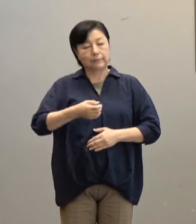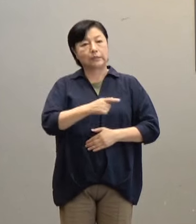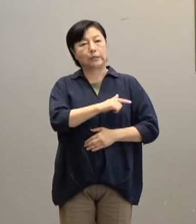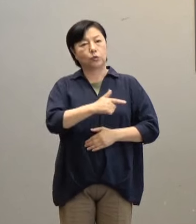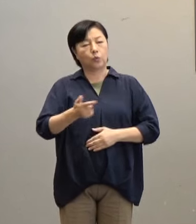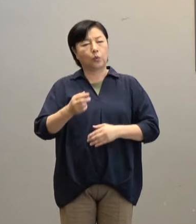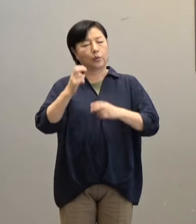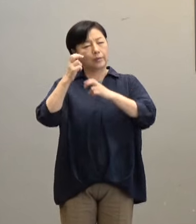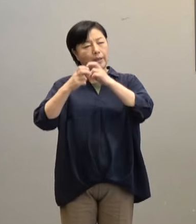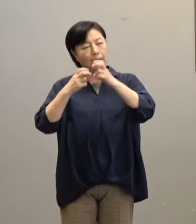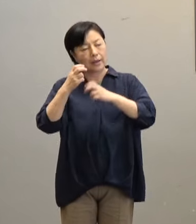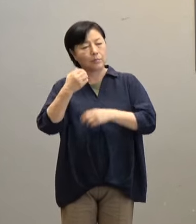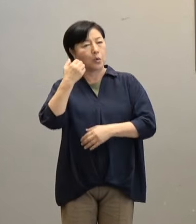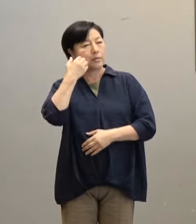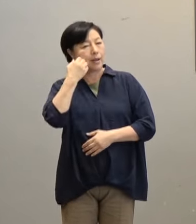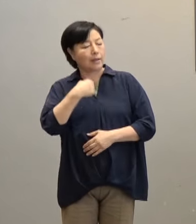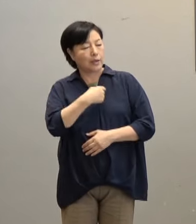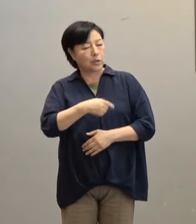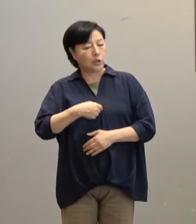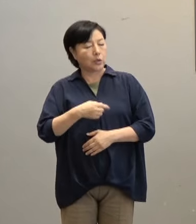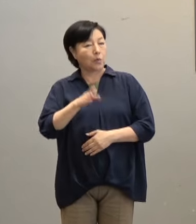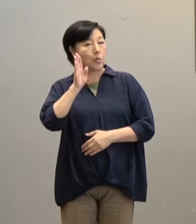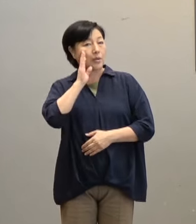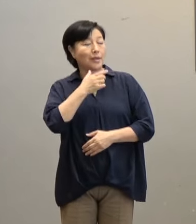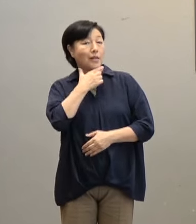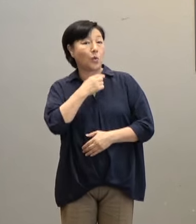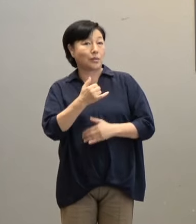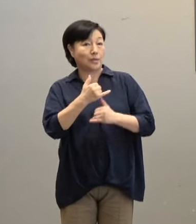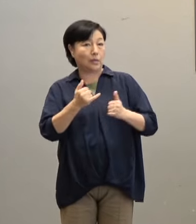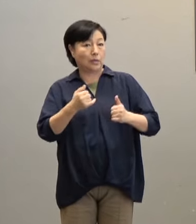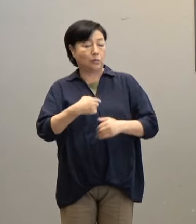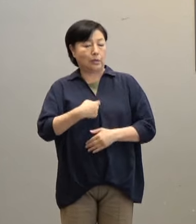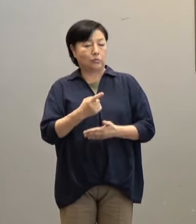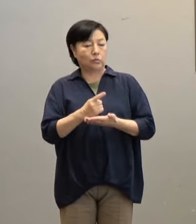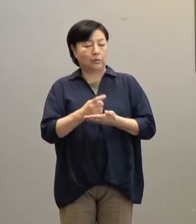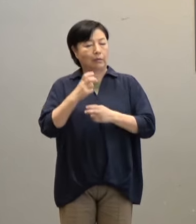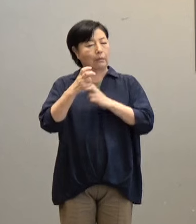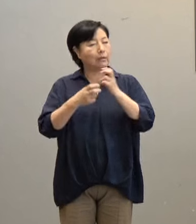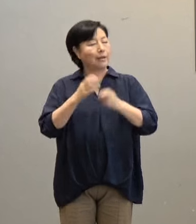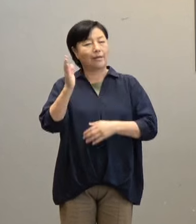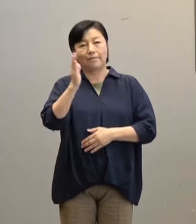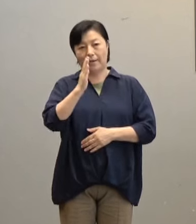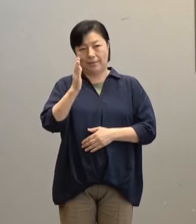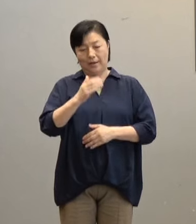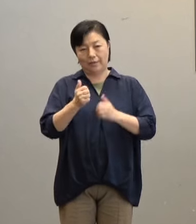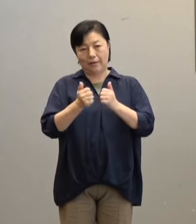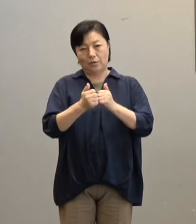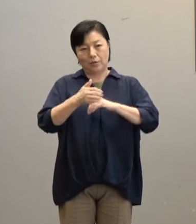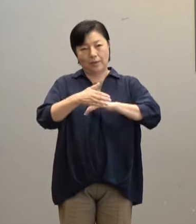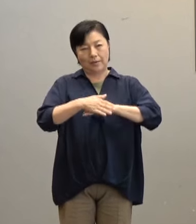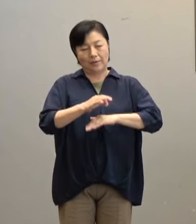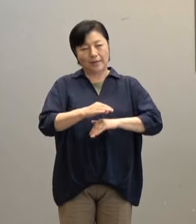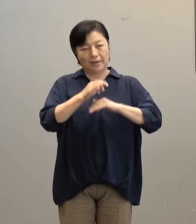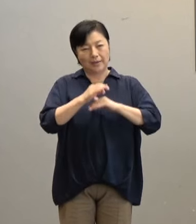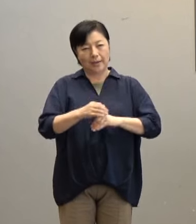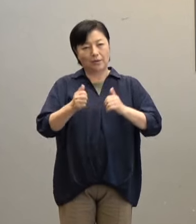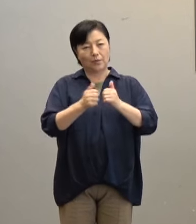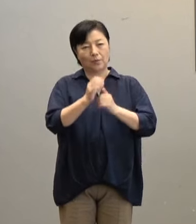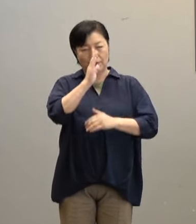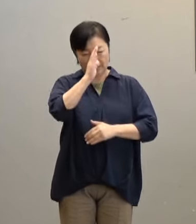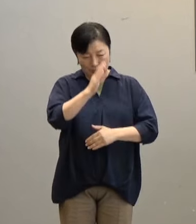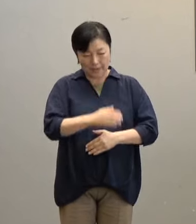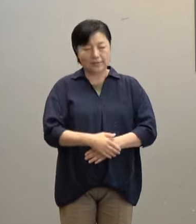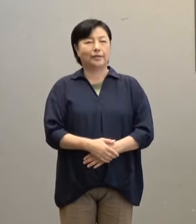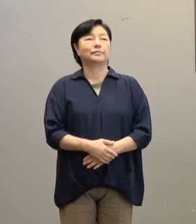て誰かに思いを聞いてほしいという方がいらっしゃいましたら、一人で悩まずまずは相談窓口へお気軽にご相談ください。